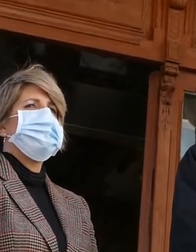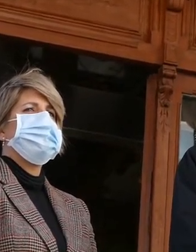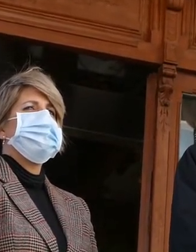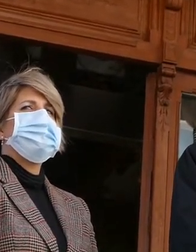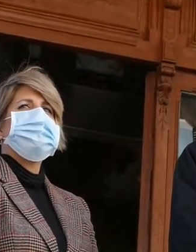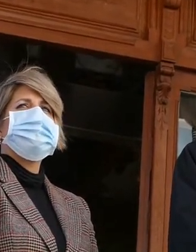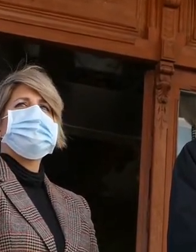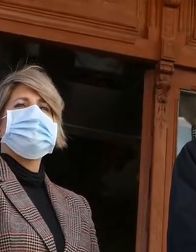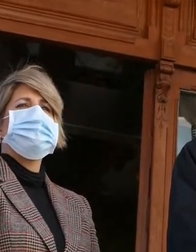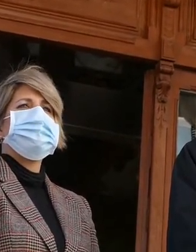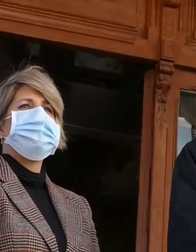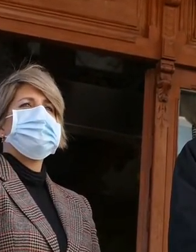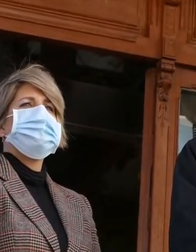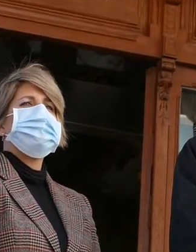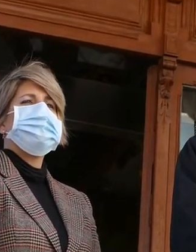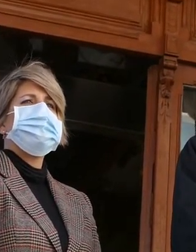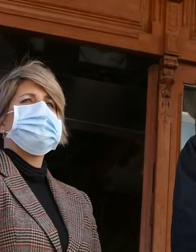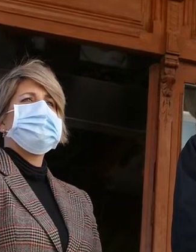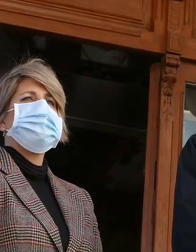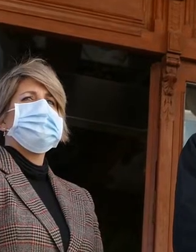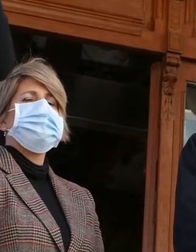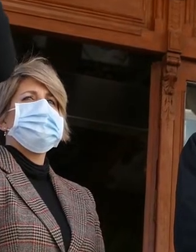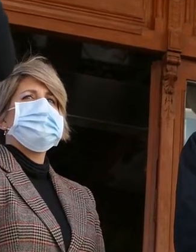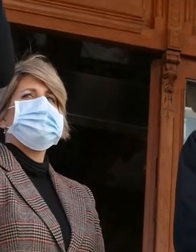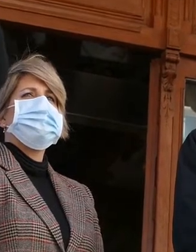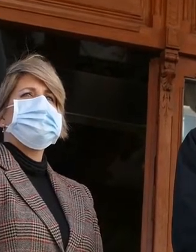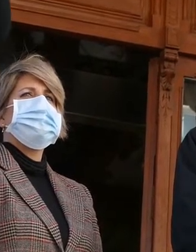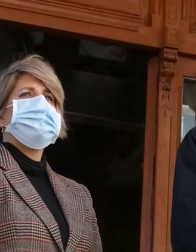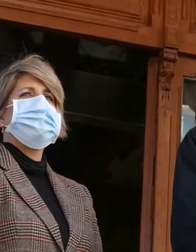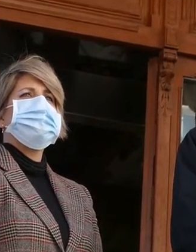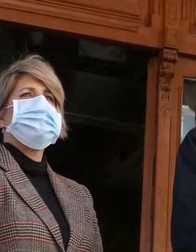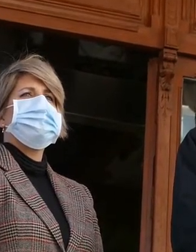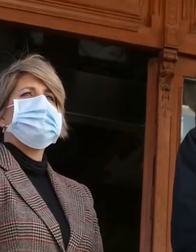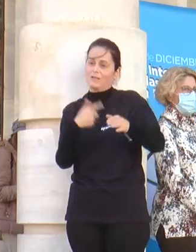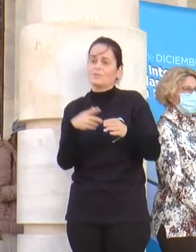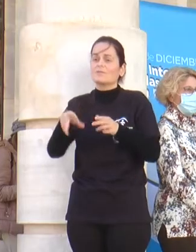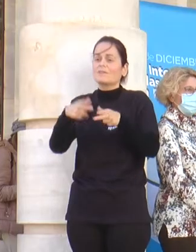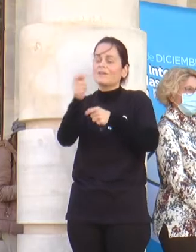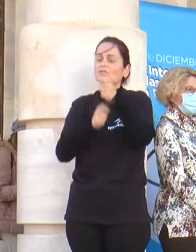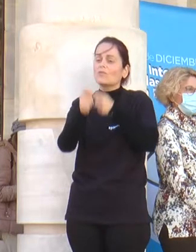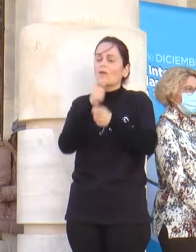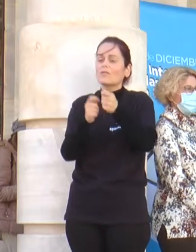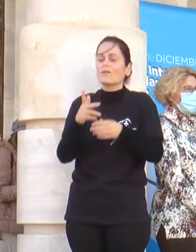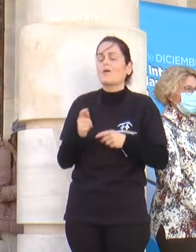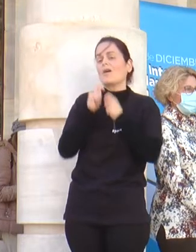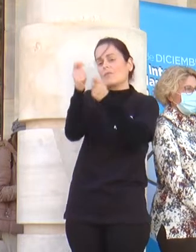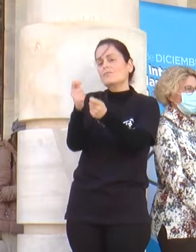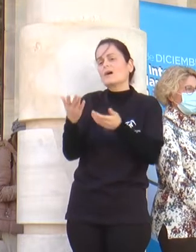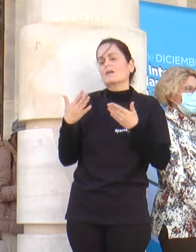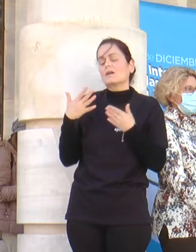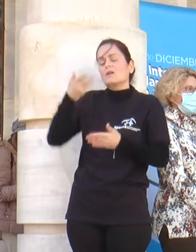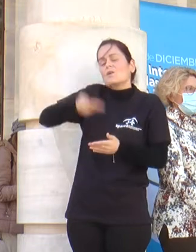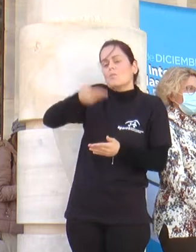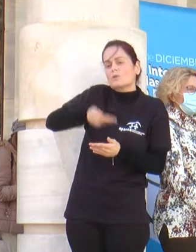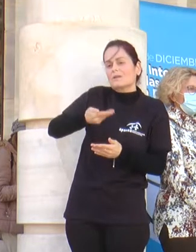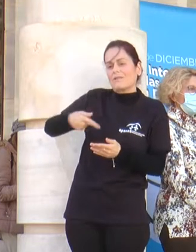social. Este es el caso de la mayoría de nuestros usuarios y, por ello, desde nuestra asociación, queremos dar importancia y visibilidad a este